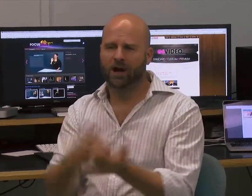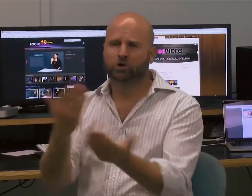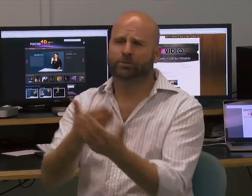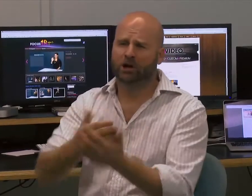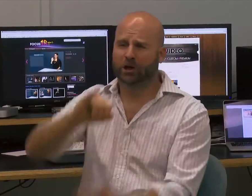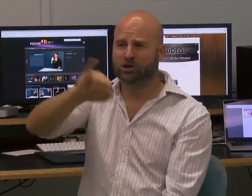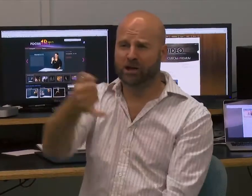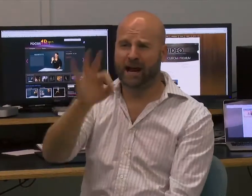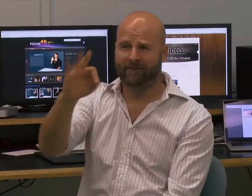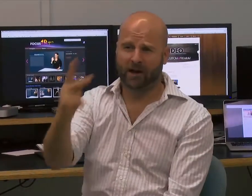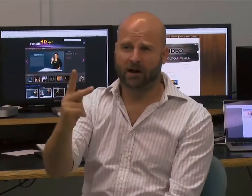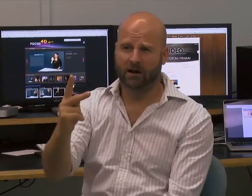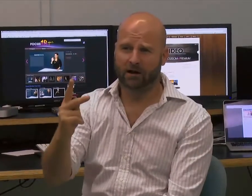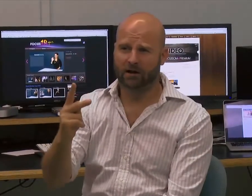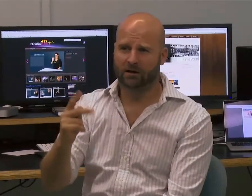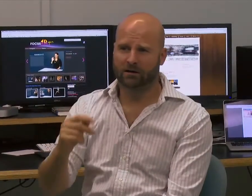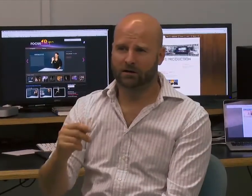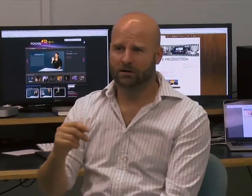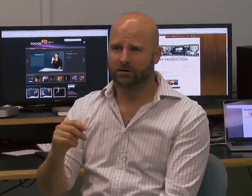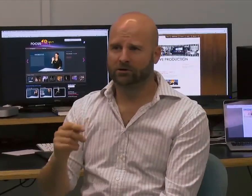großer Zugang für uns. Zum Beispiel JFK,